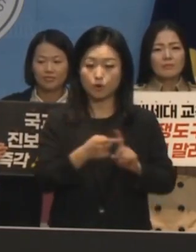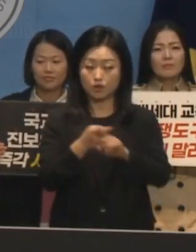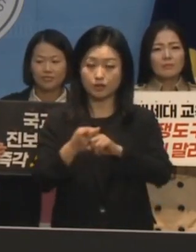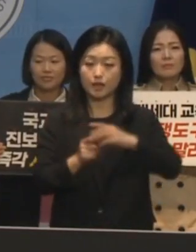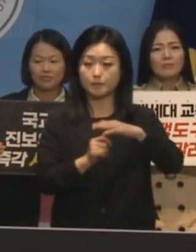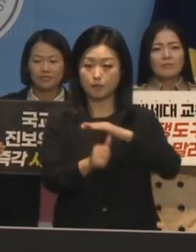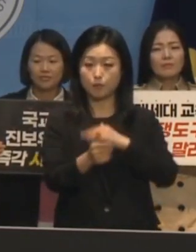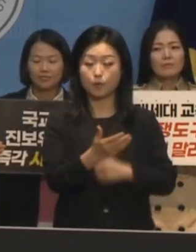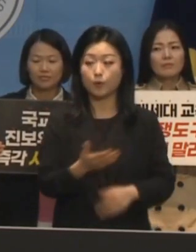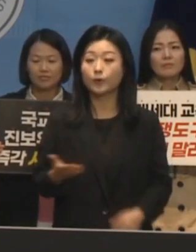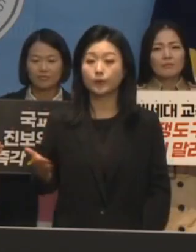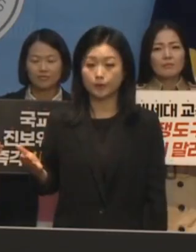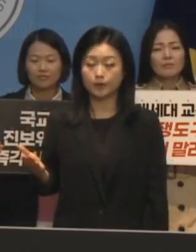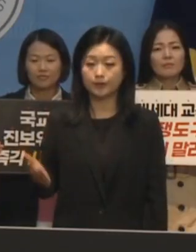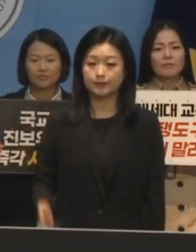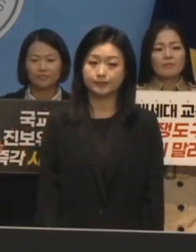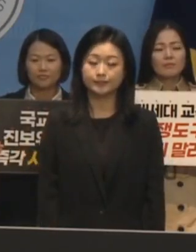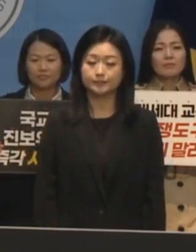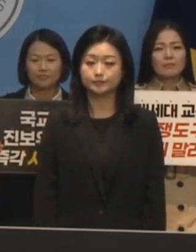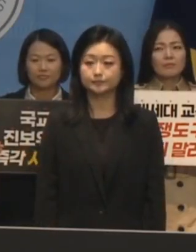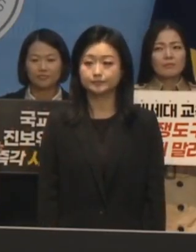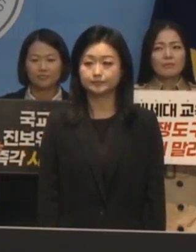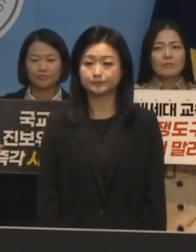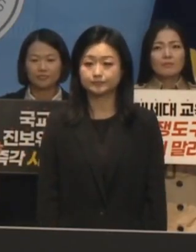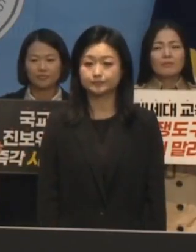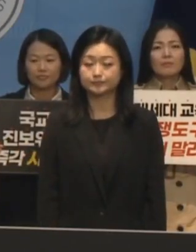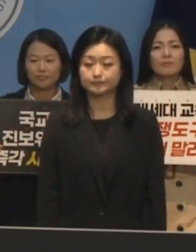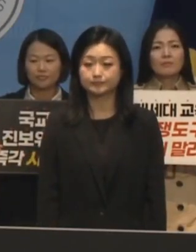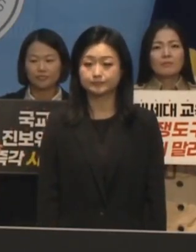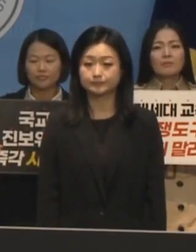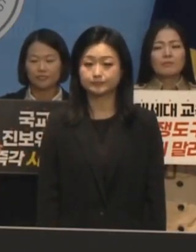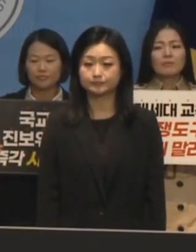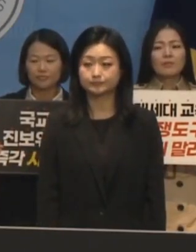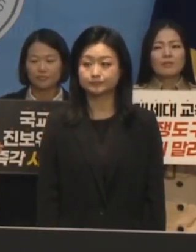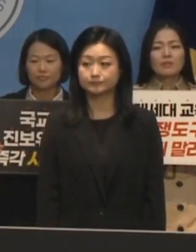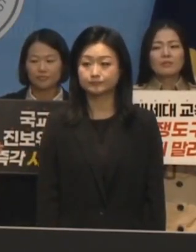대표께서 성명서를 발표해 주시겠습니다.